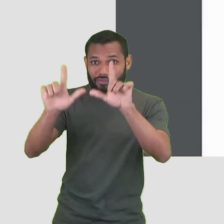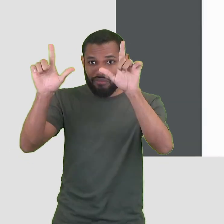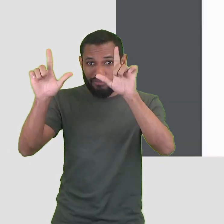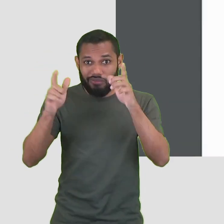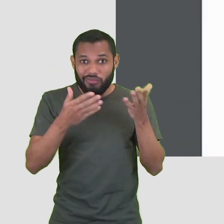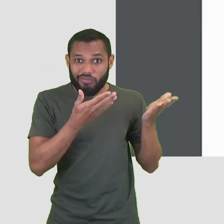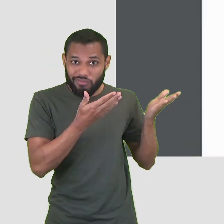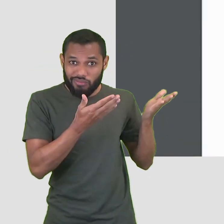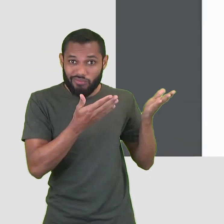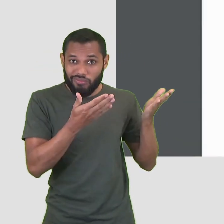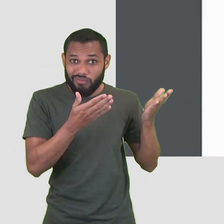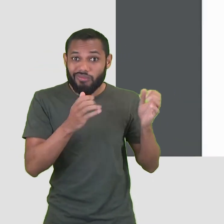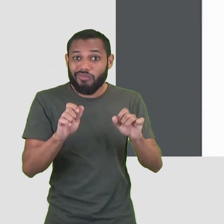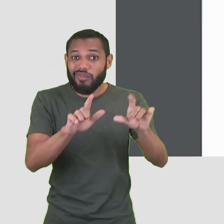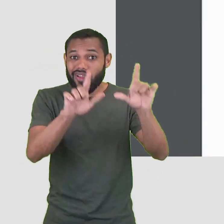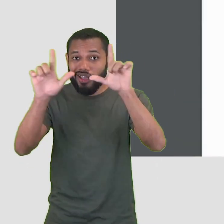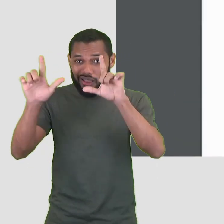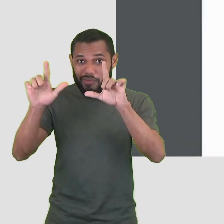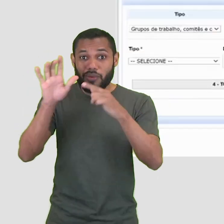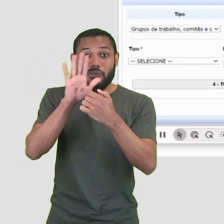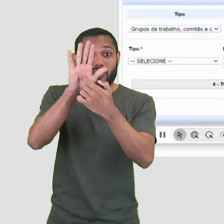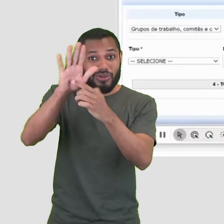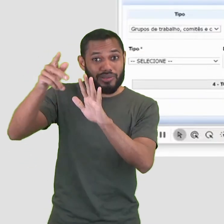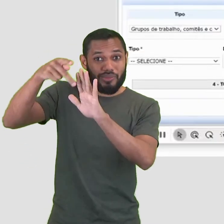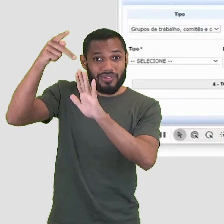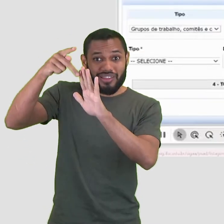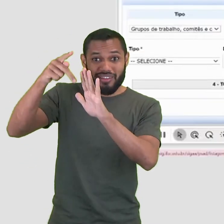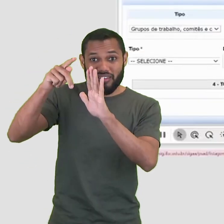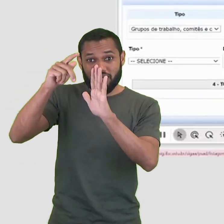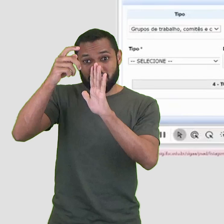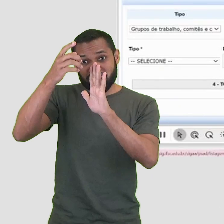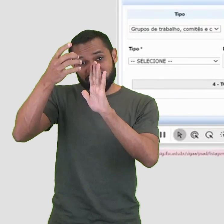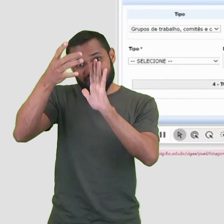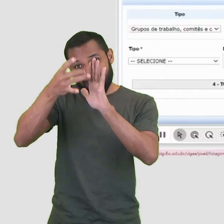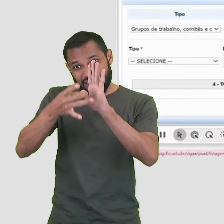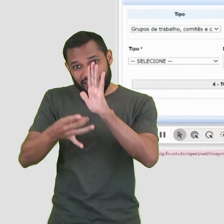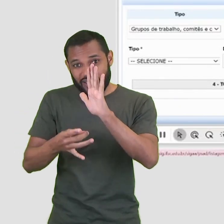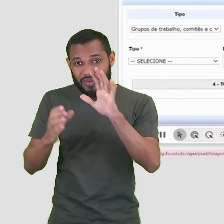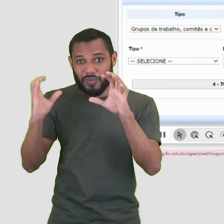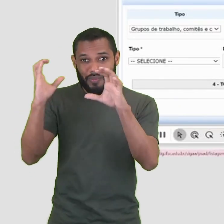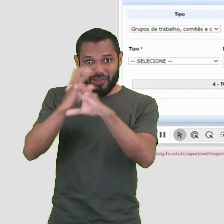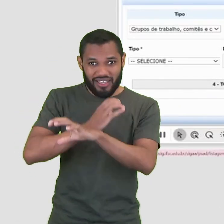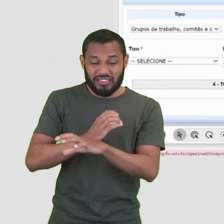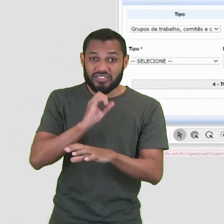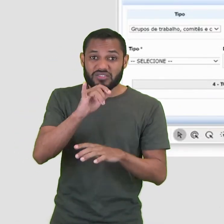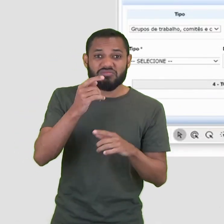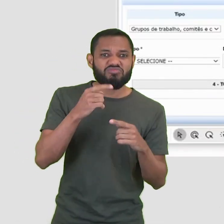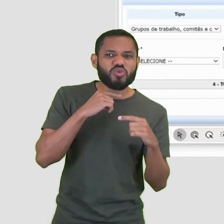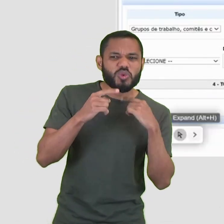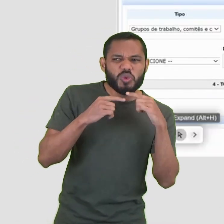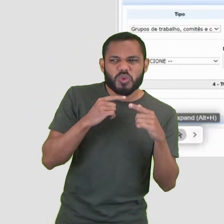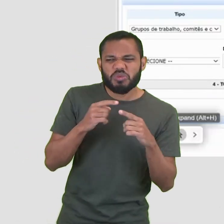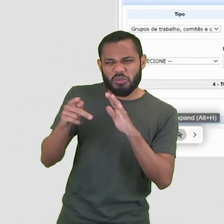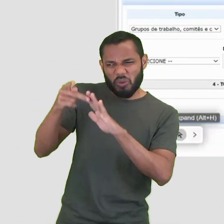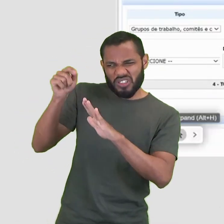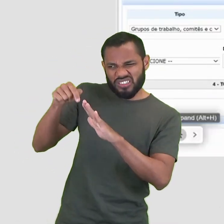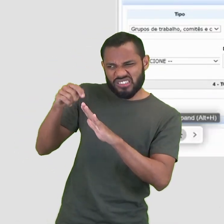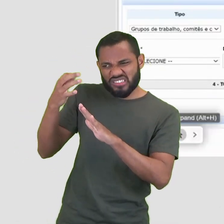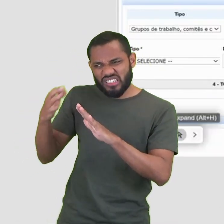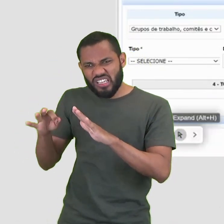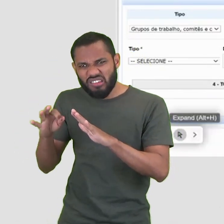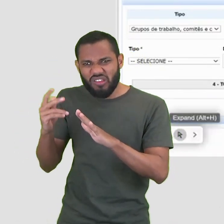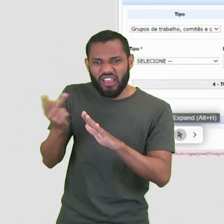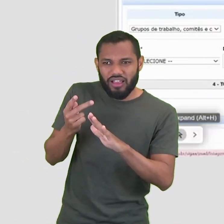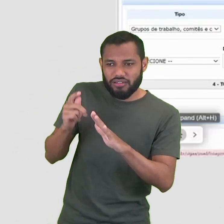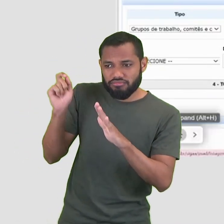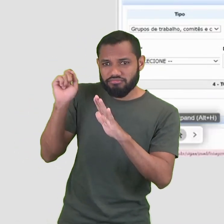abrir a portaria, né, no nosso boletim de serviço, né? Então, se tiver alguma dúvida se a portaria está certa ou não, a gente